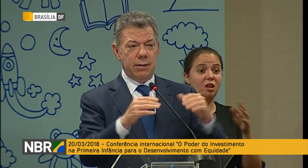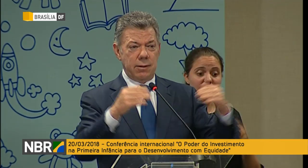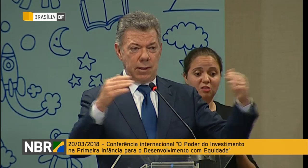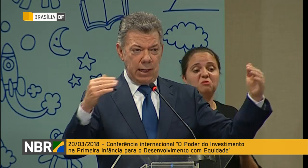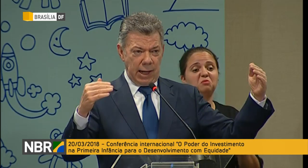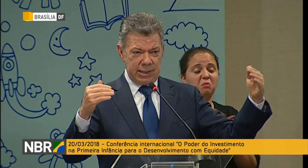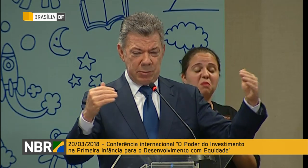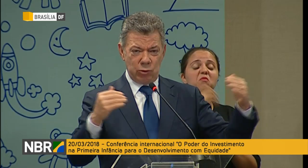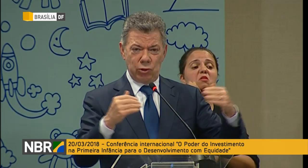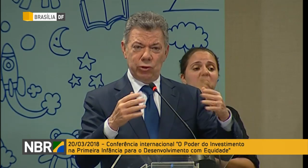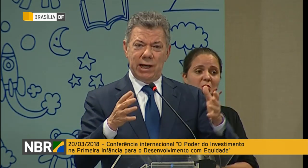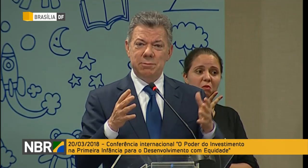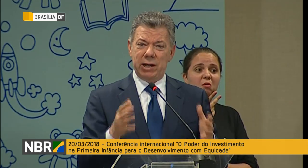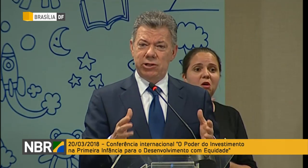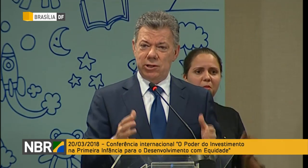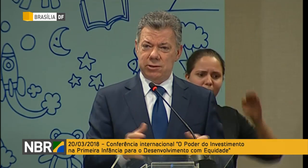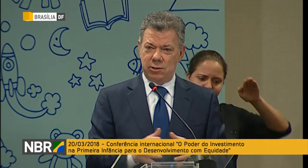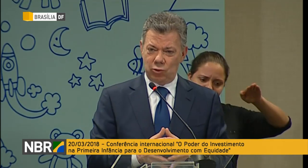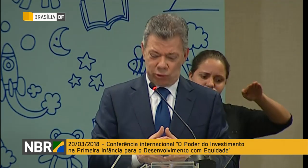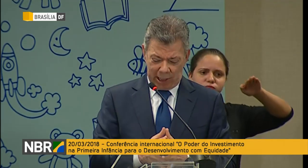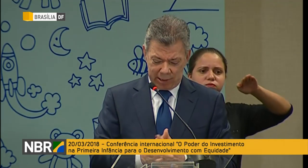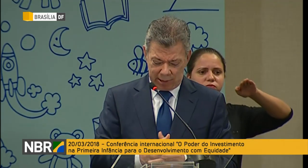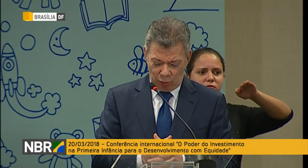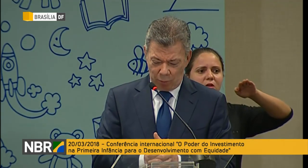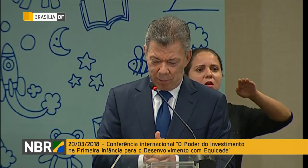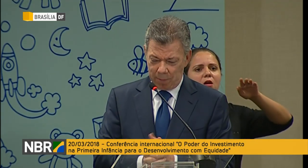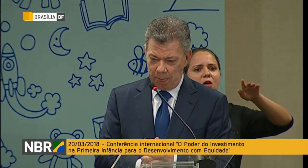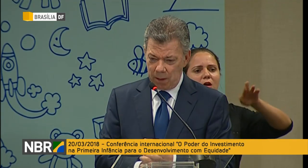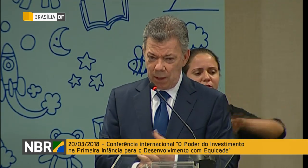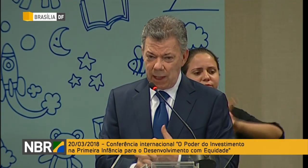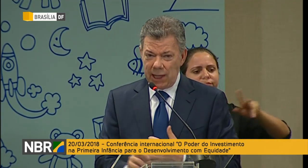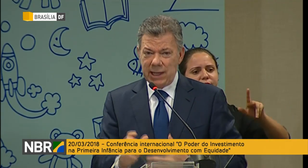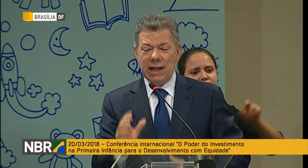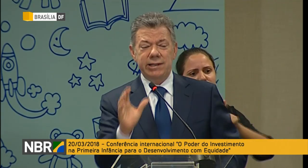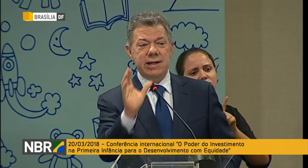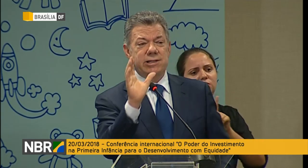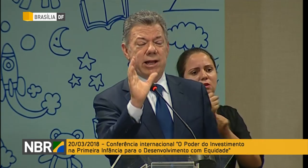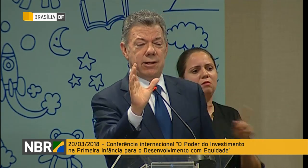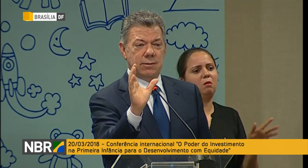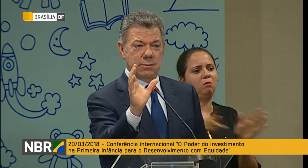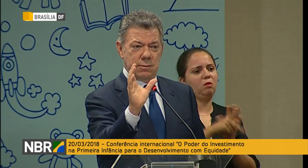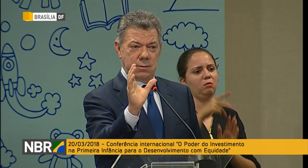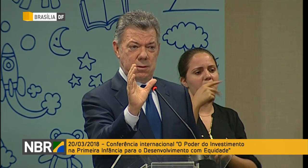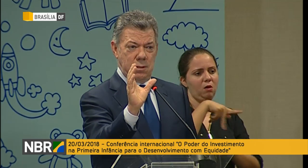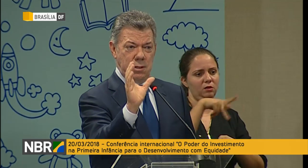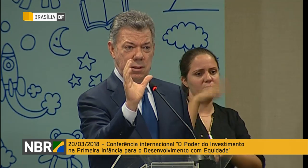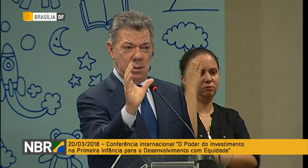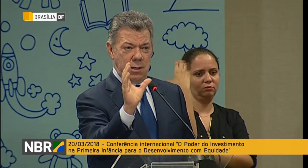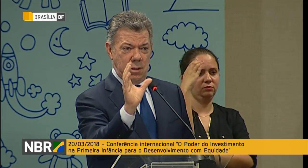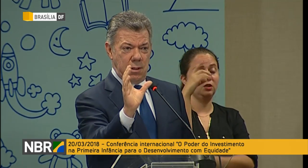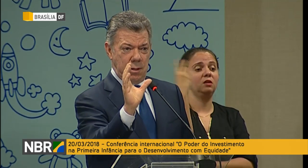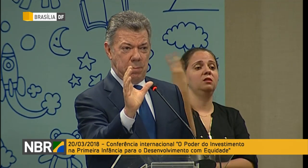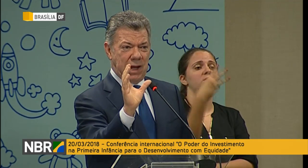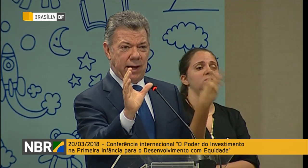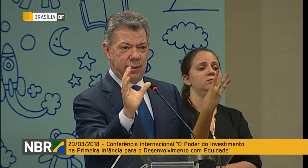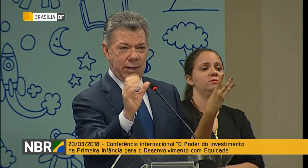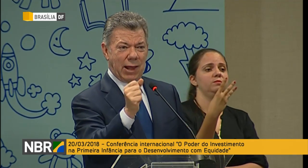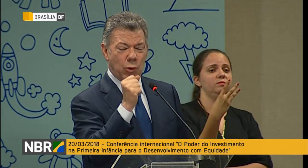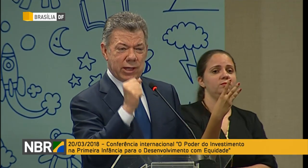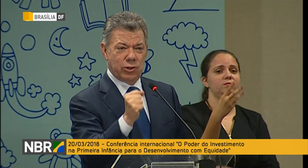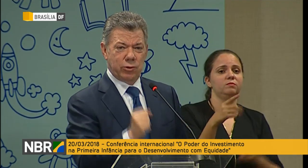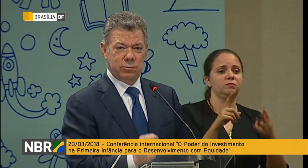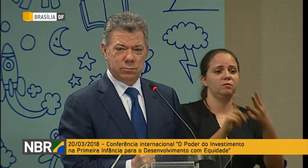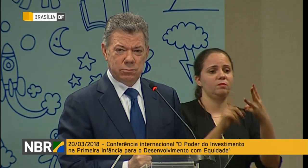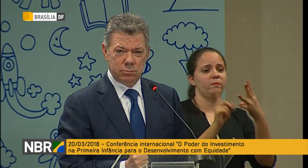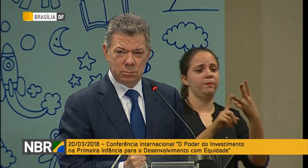grande efeito na diminuição das brechas sociais na Colômbia. E o terceiro